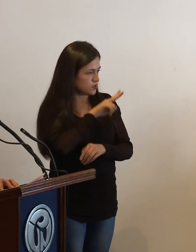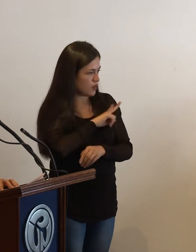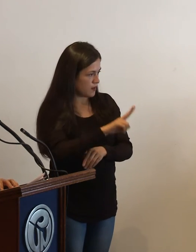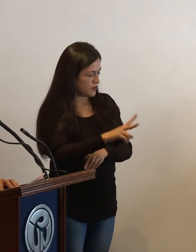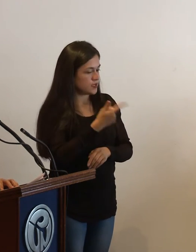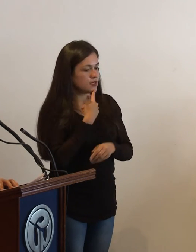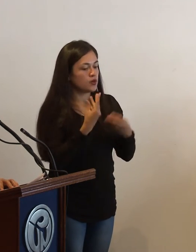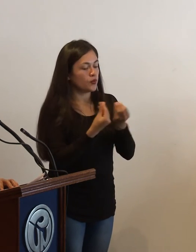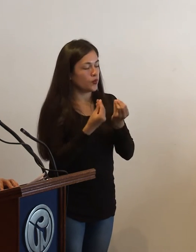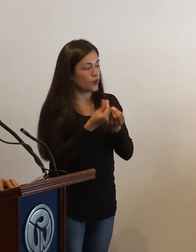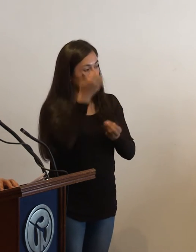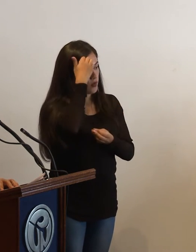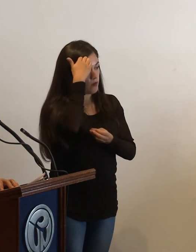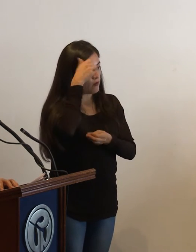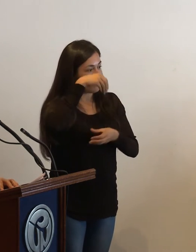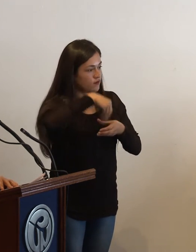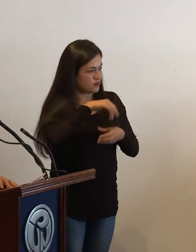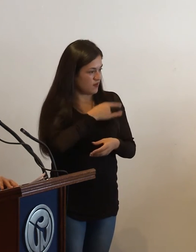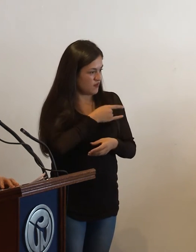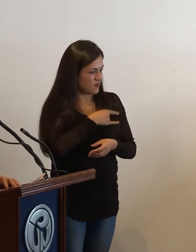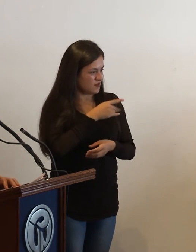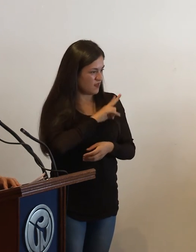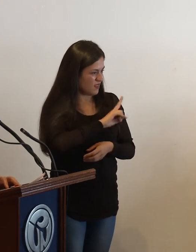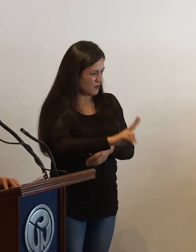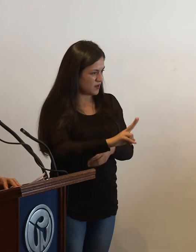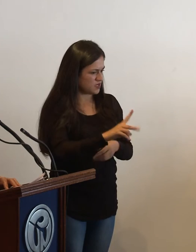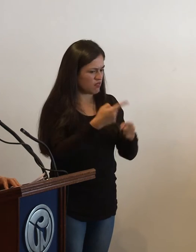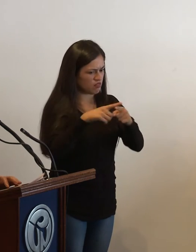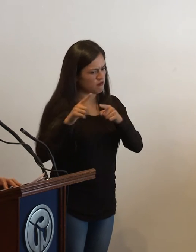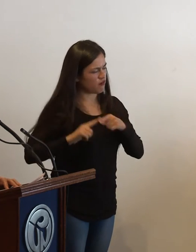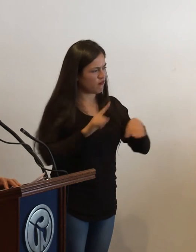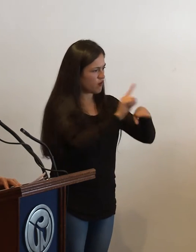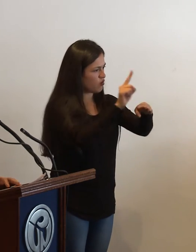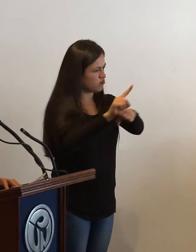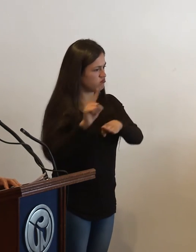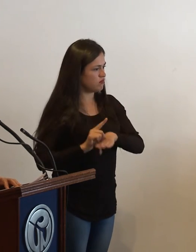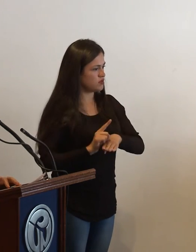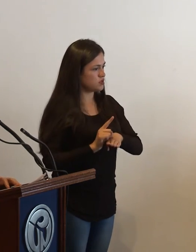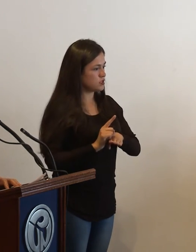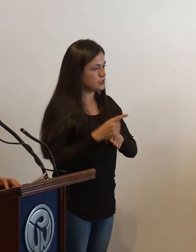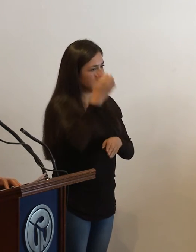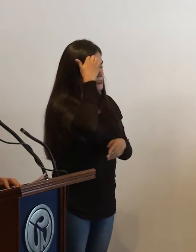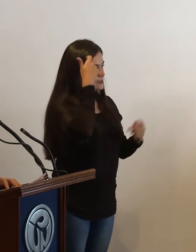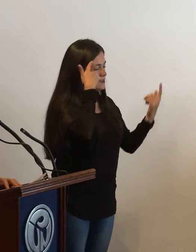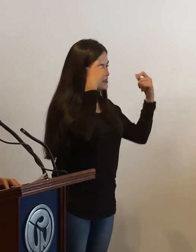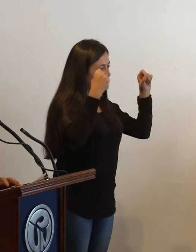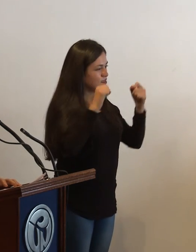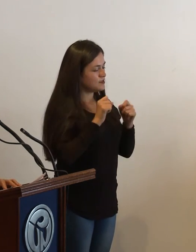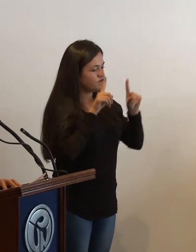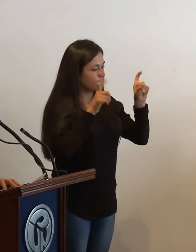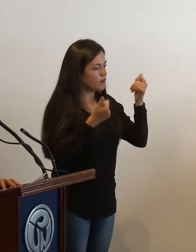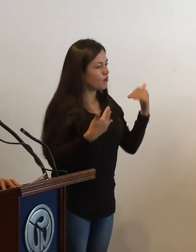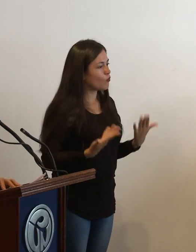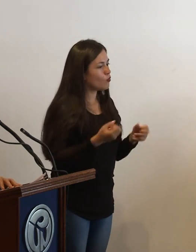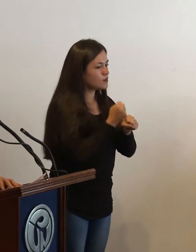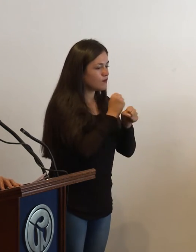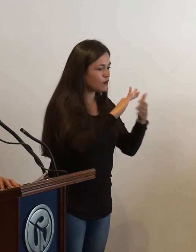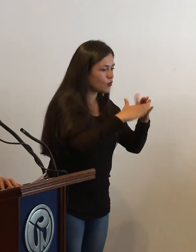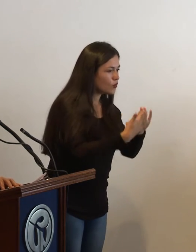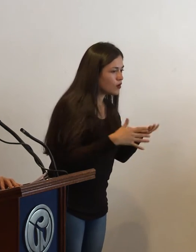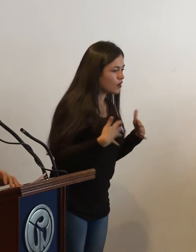un grupo de profesores de la Universidad del Valle, de diferentes facultades, muy inquietos por el tema del trabajo